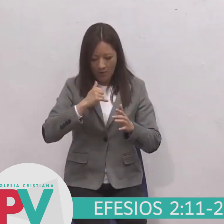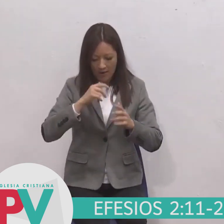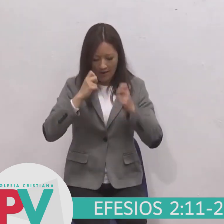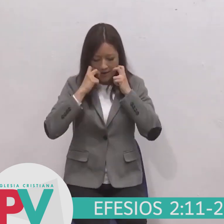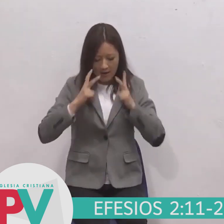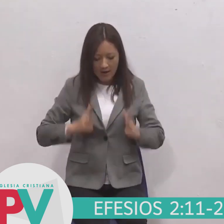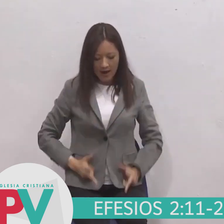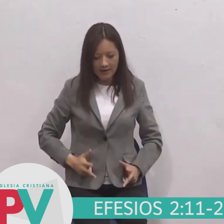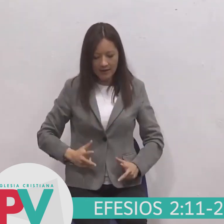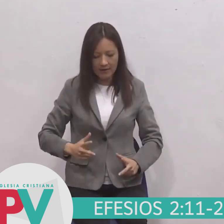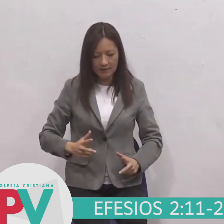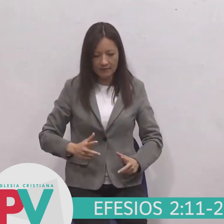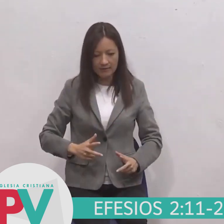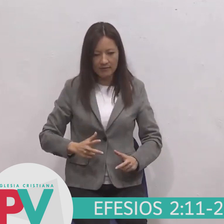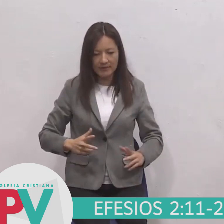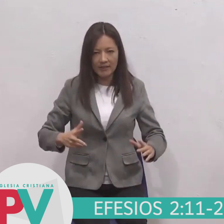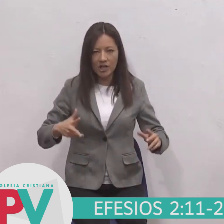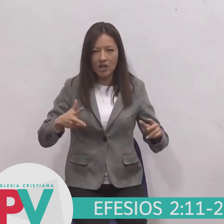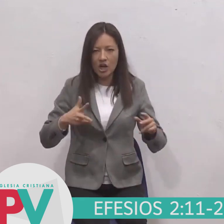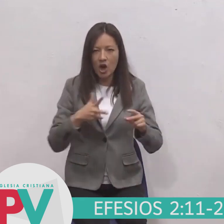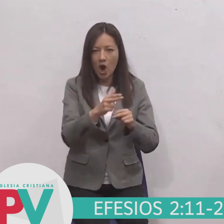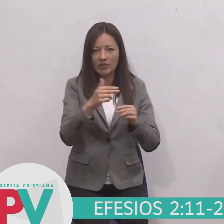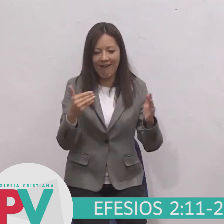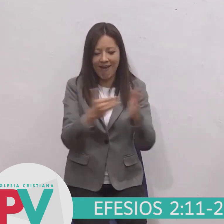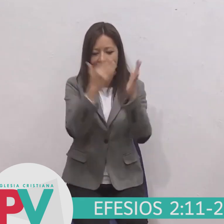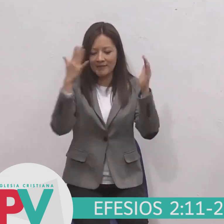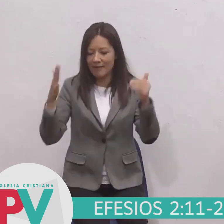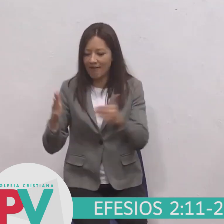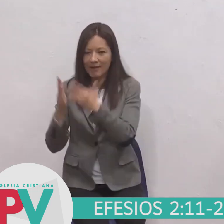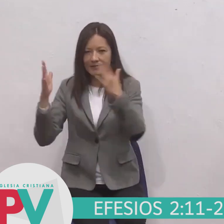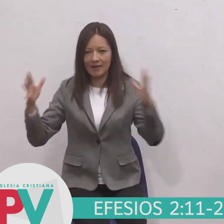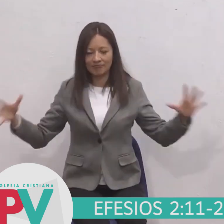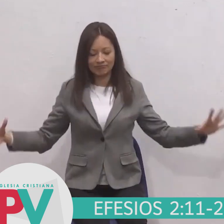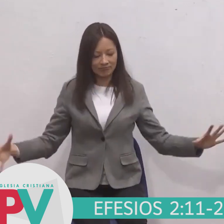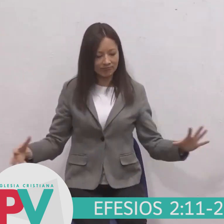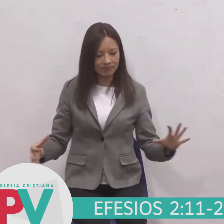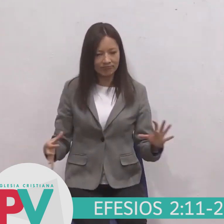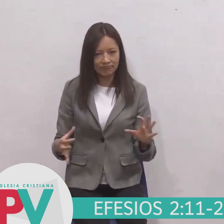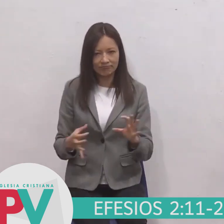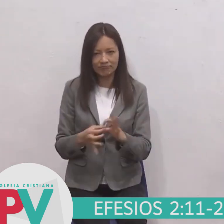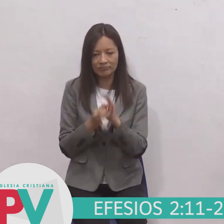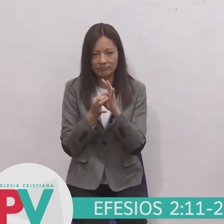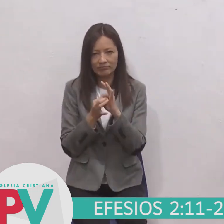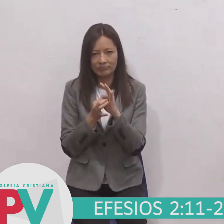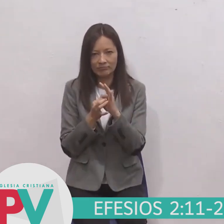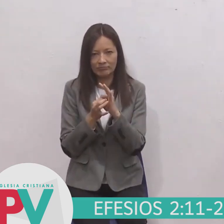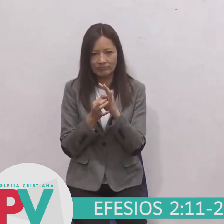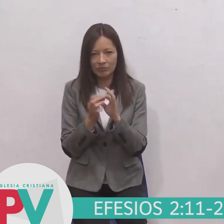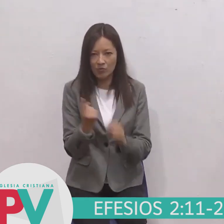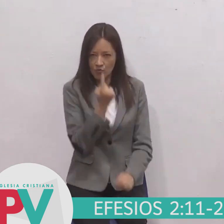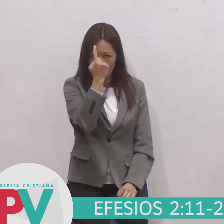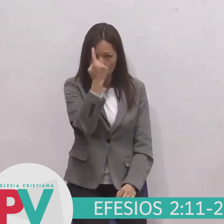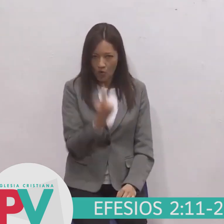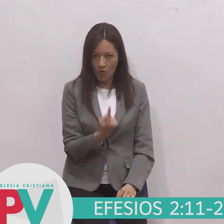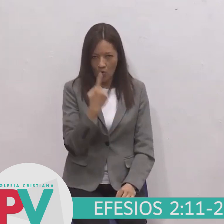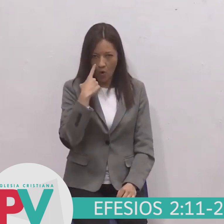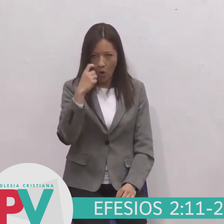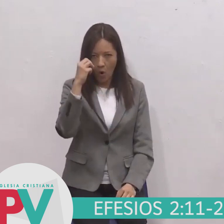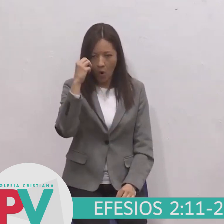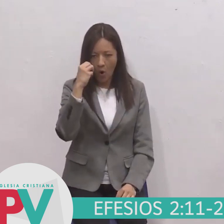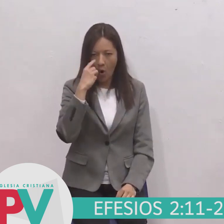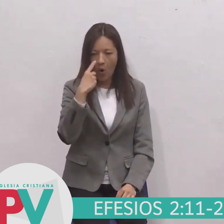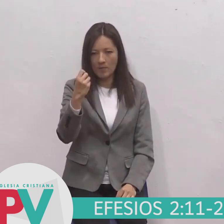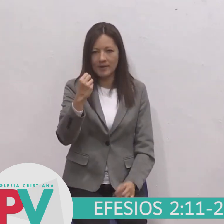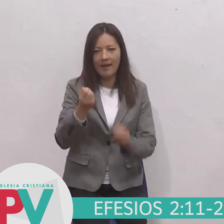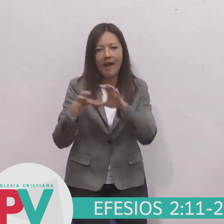mandamientos expresados en ordenanzas, para crear en sí mismo, de los dos, un solo y nuevo hombre,